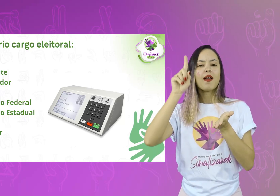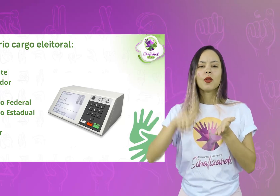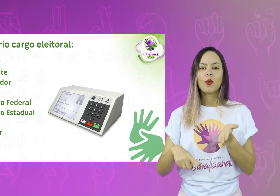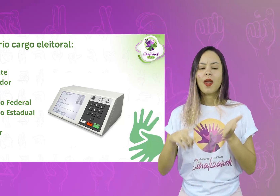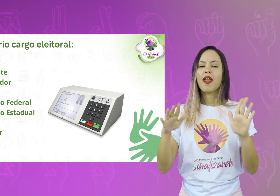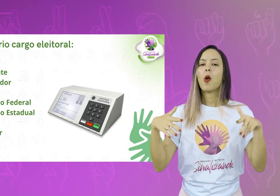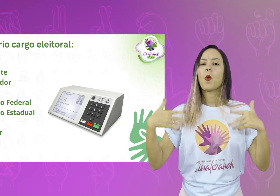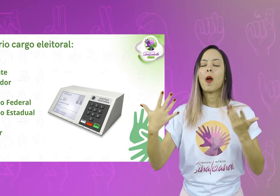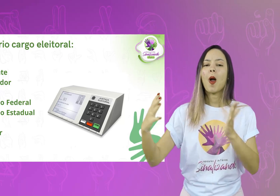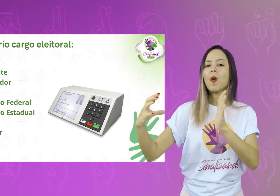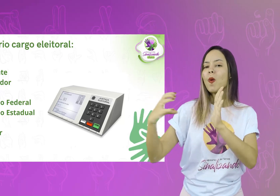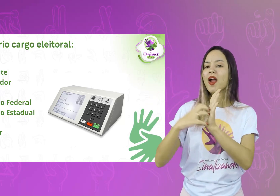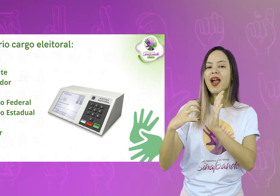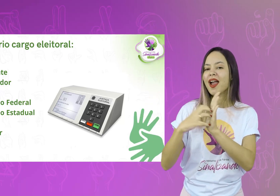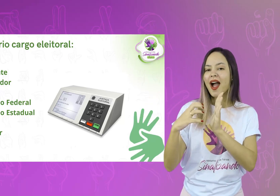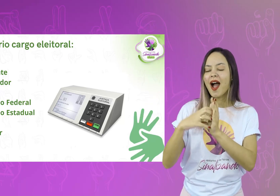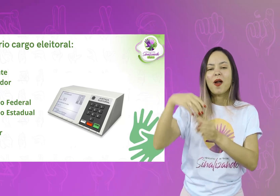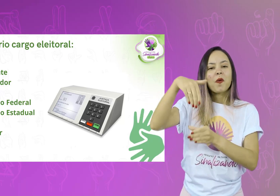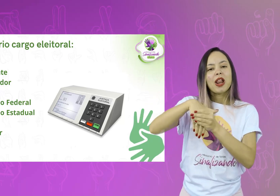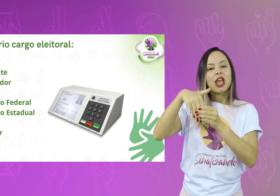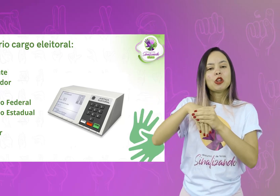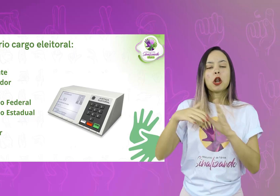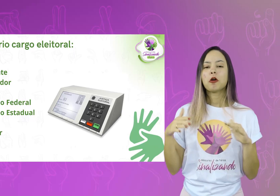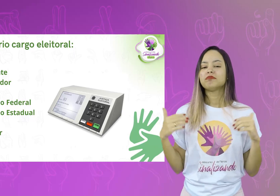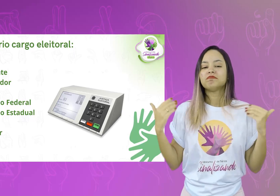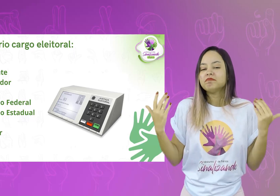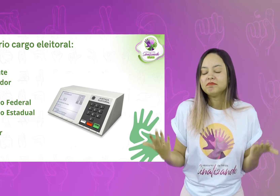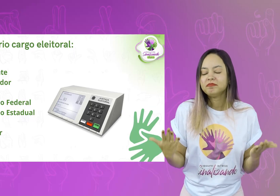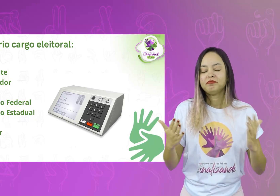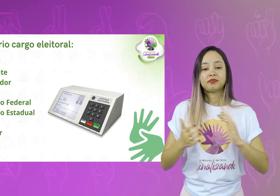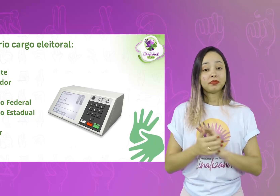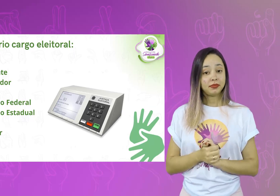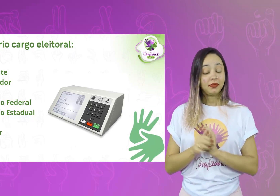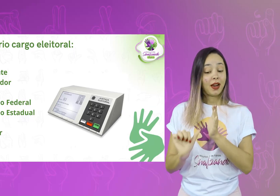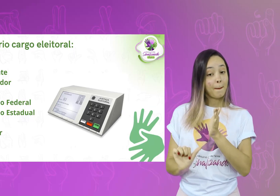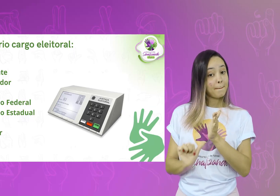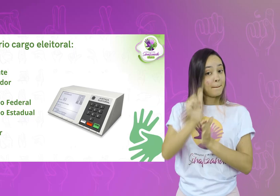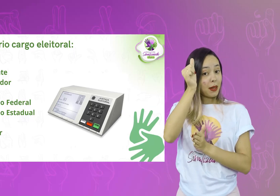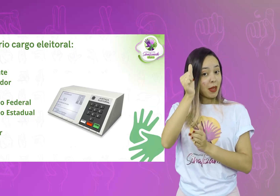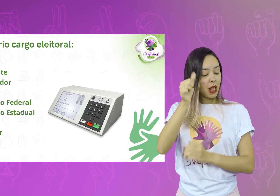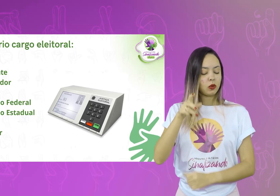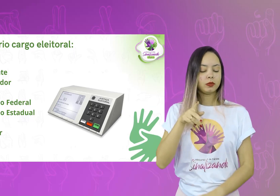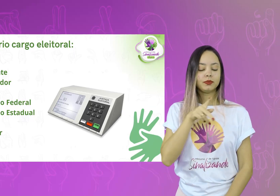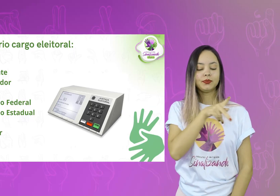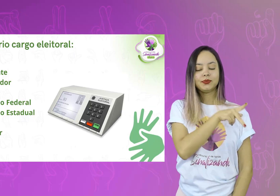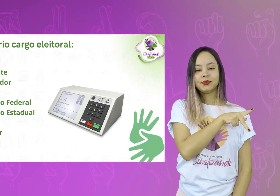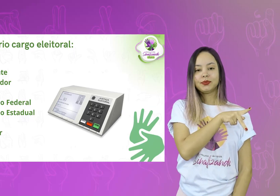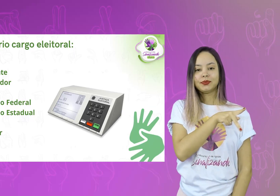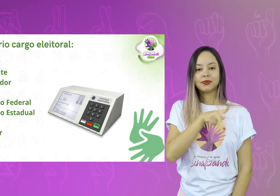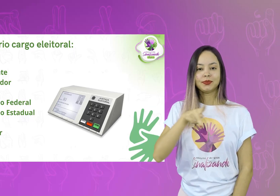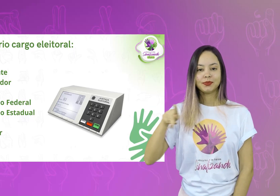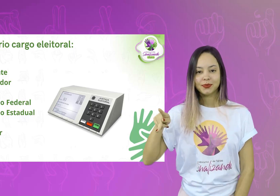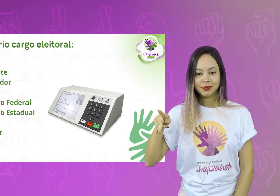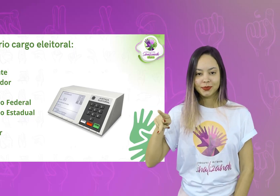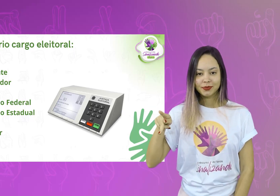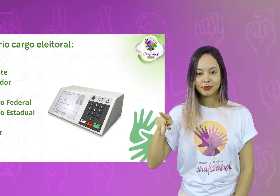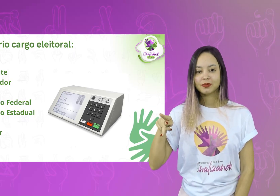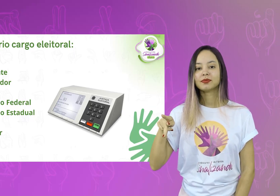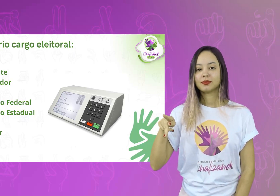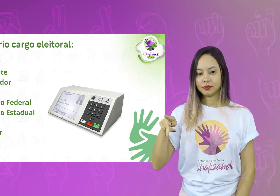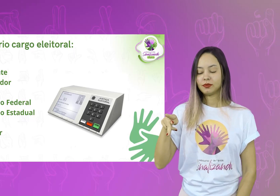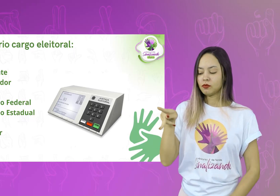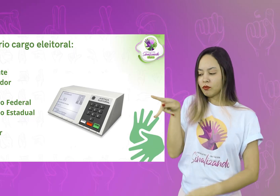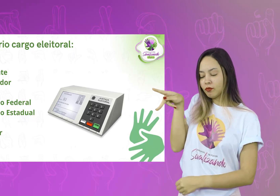Agora, iremos para o vocabulário no contexto eleitoral. E os cargos, na realidade. Ó, esse é o sinal